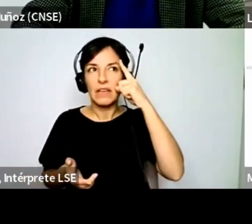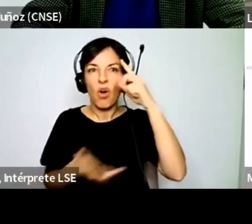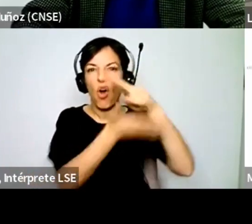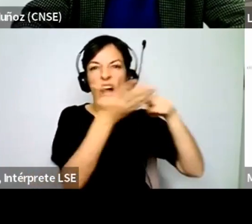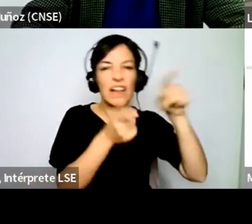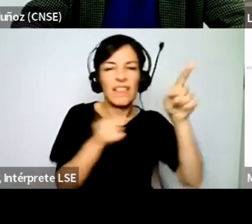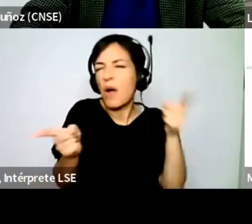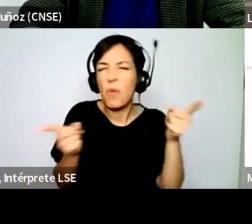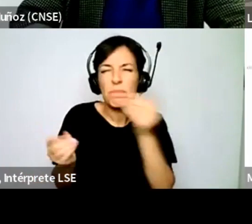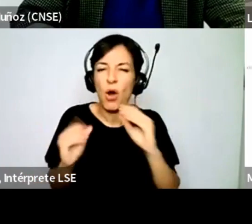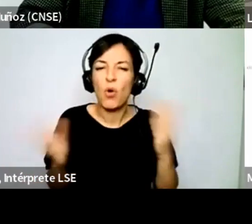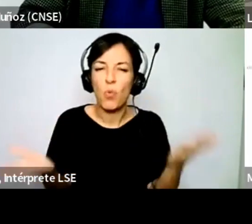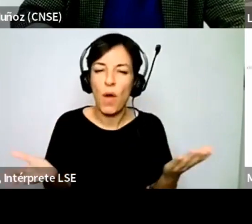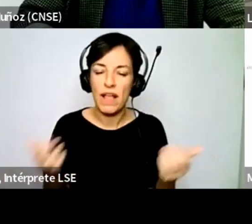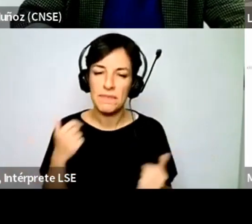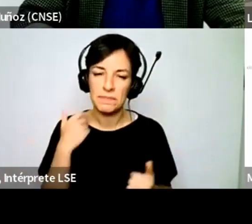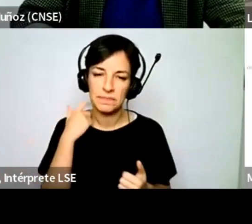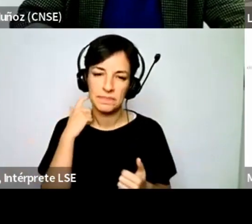ejemplo?